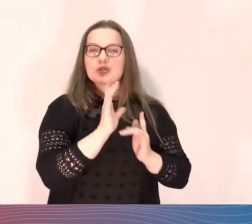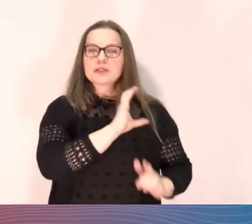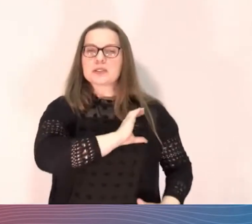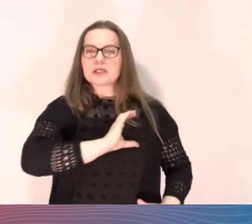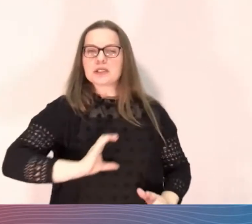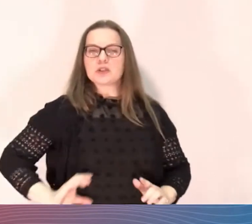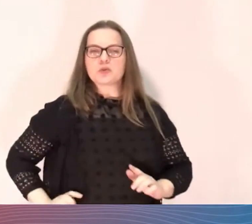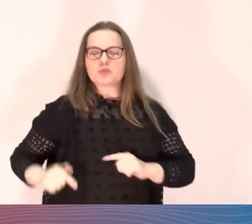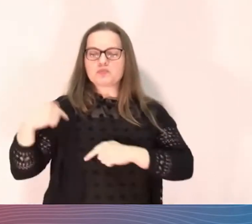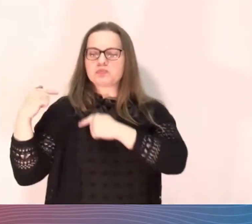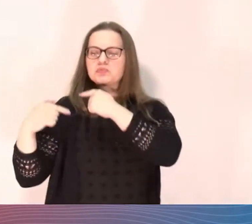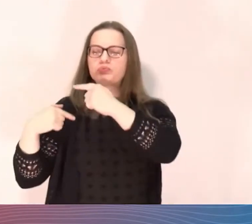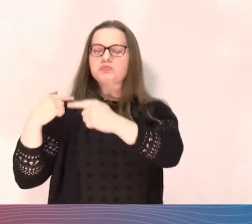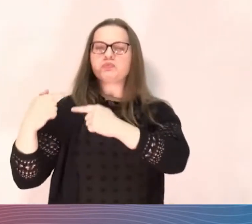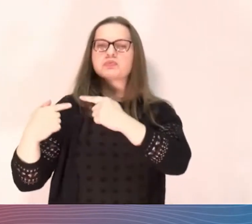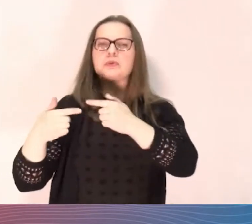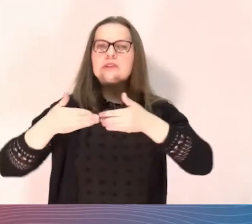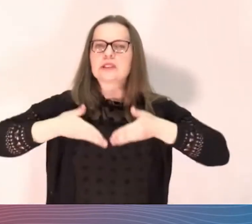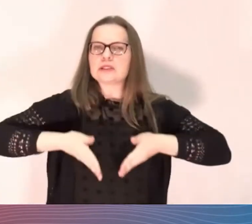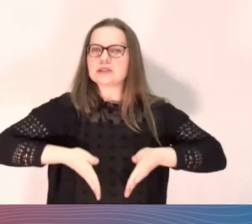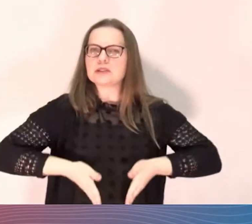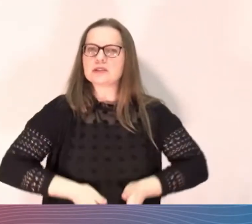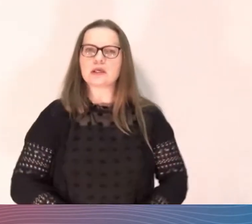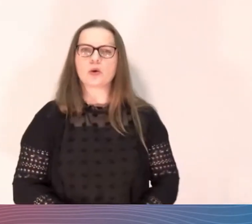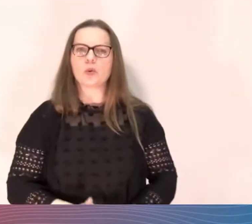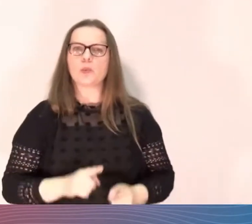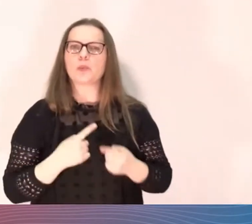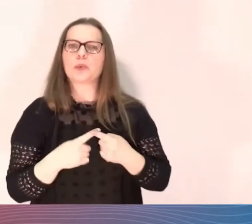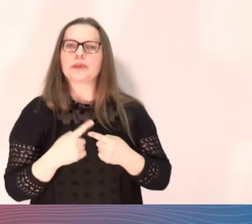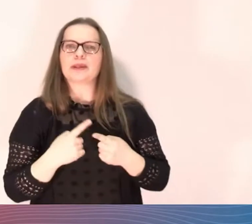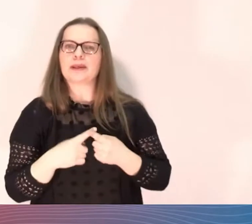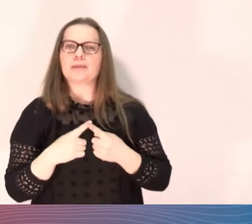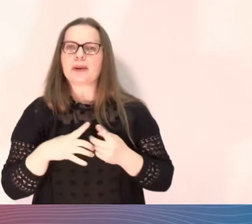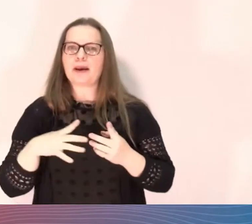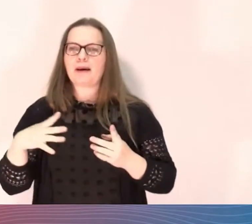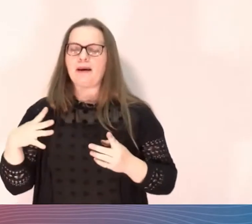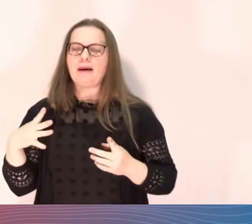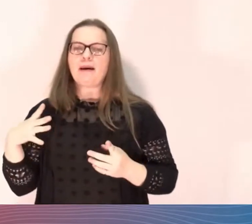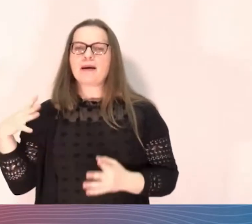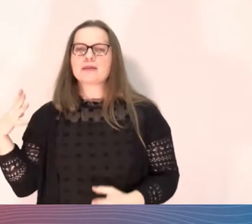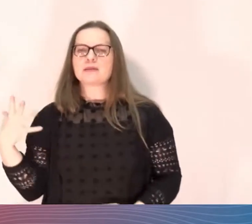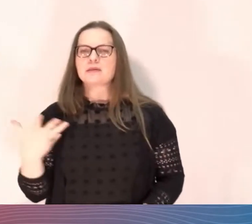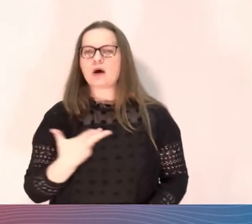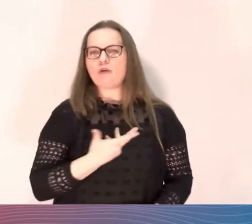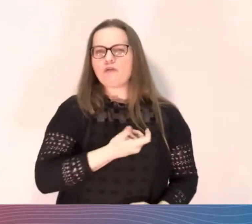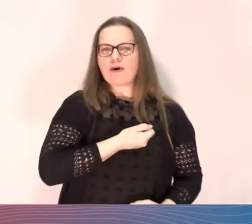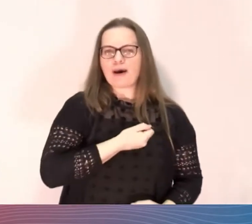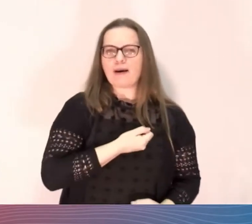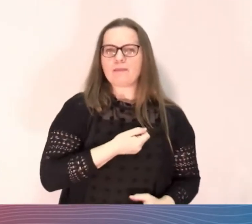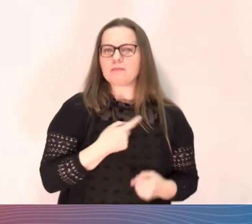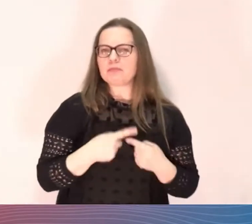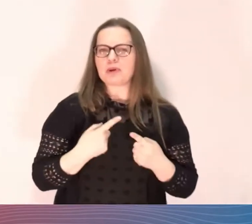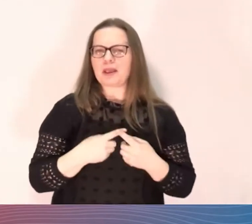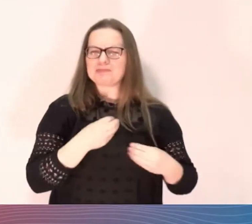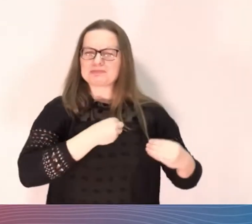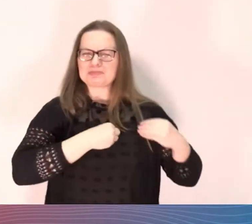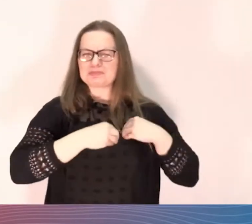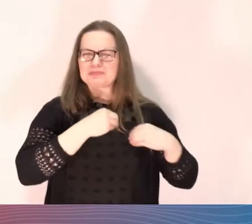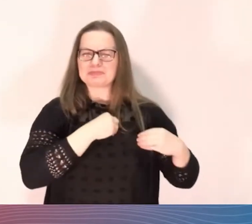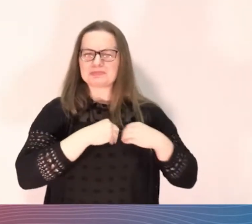Jesus para tirar o seu povo dos pecados dele, mas também ele nasceu com outro